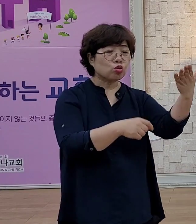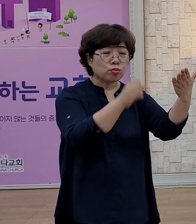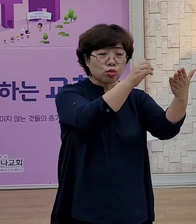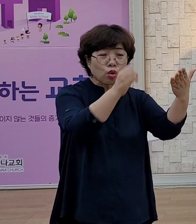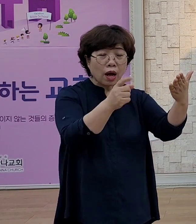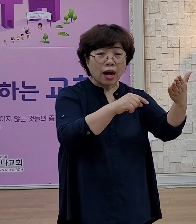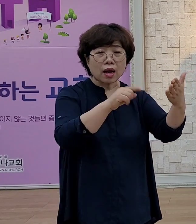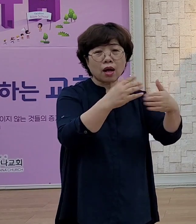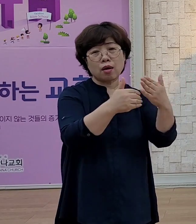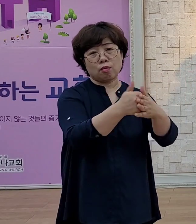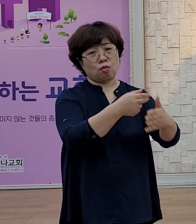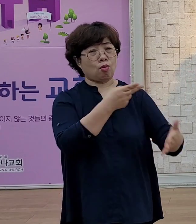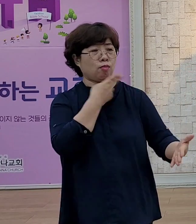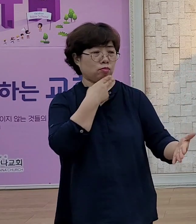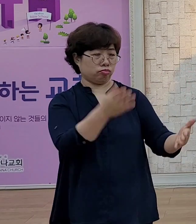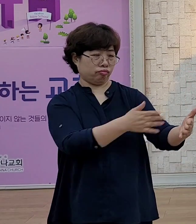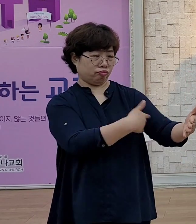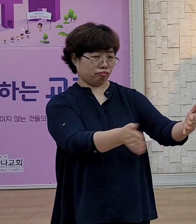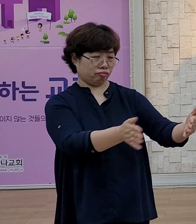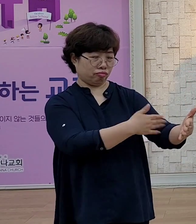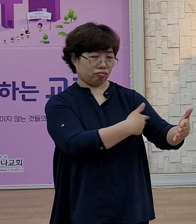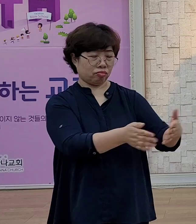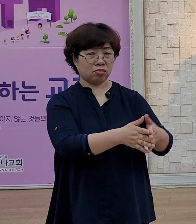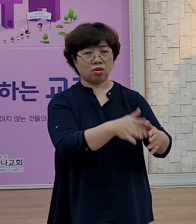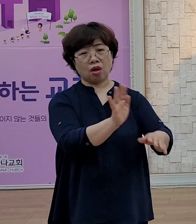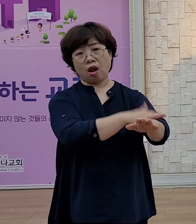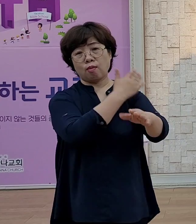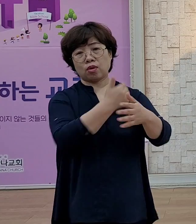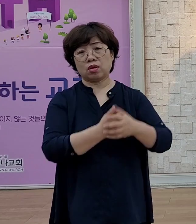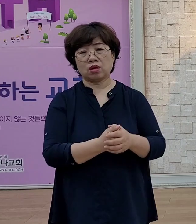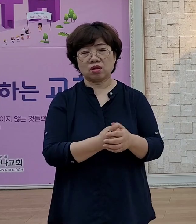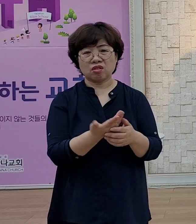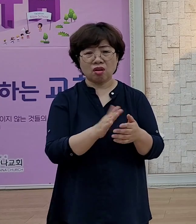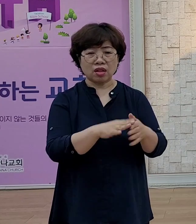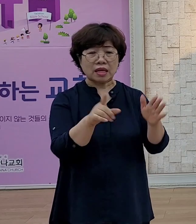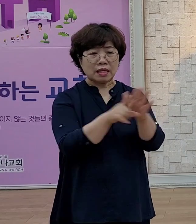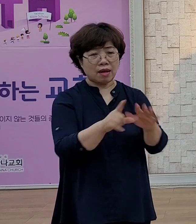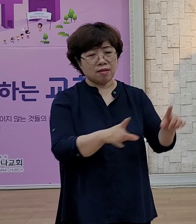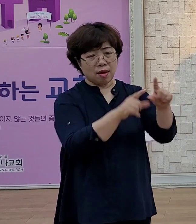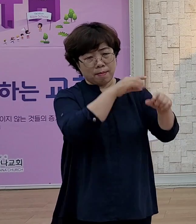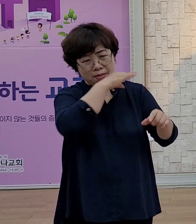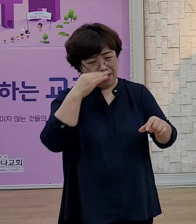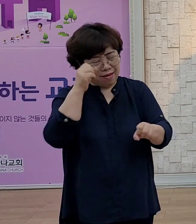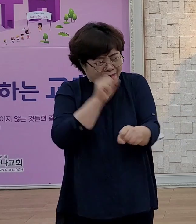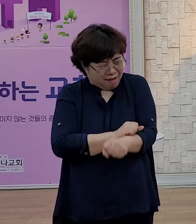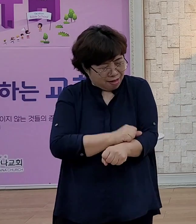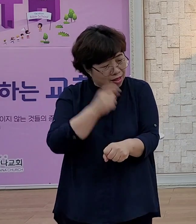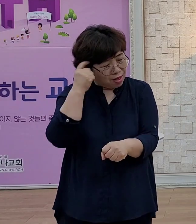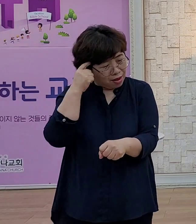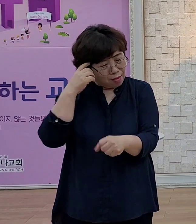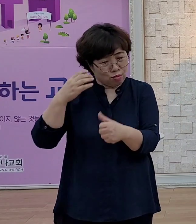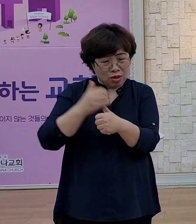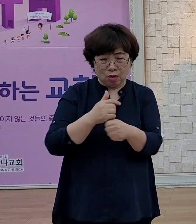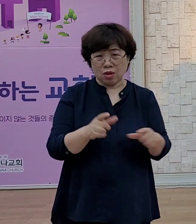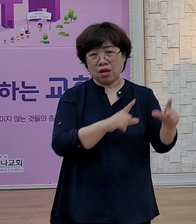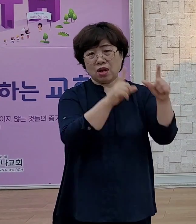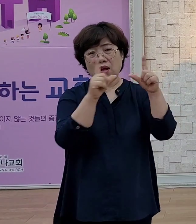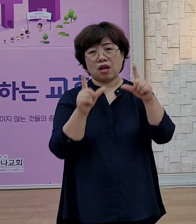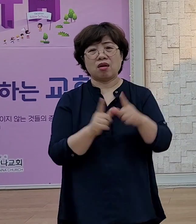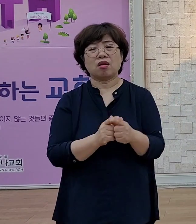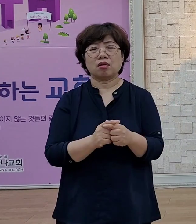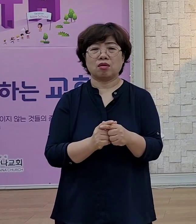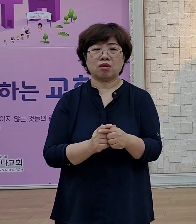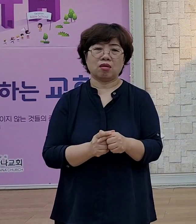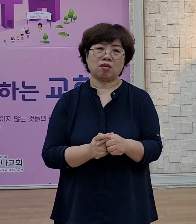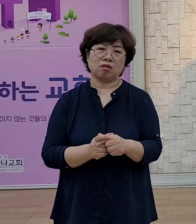이런 이율 배반적인 삶을 지금까지 살면서 우리는 신앙생활 잘한다고 생각하고 살았다니, 이 패단을